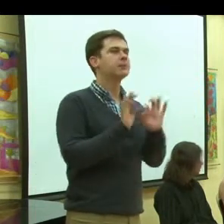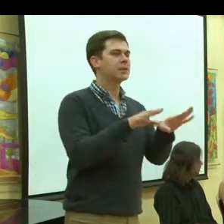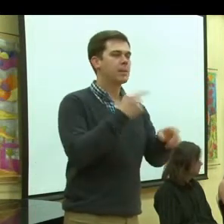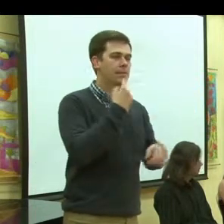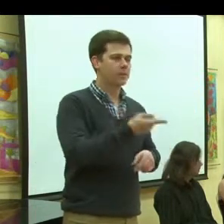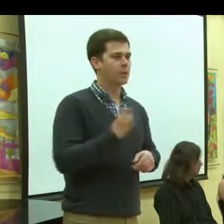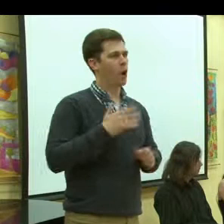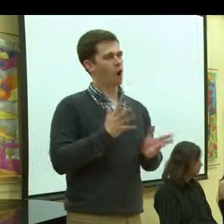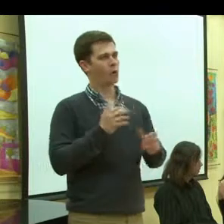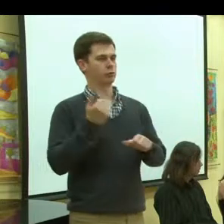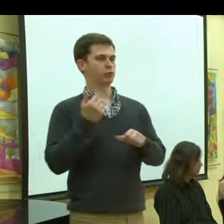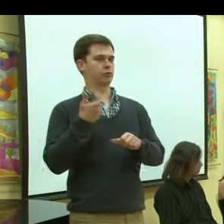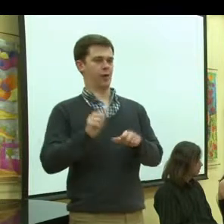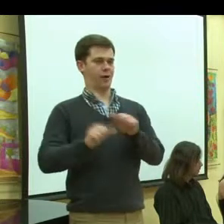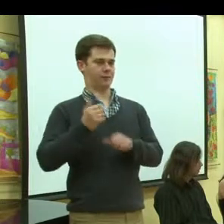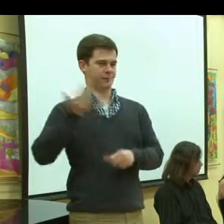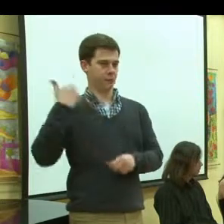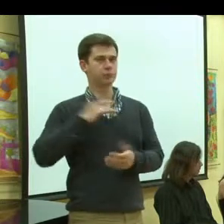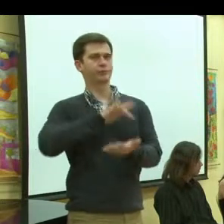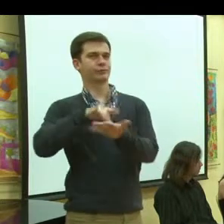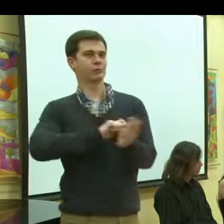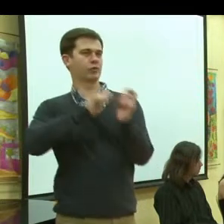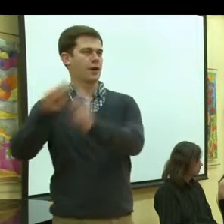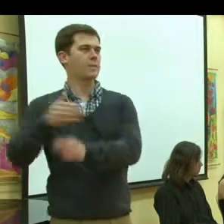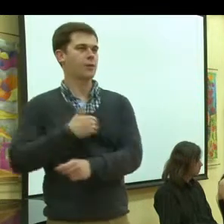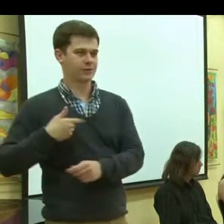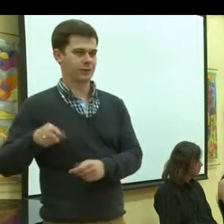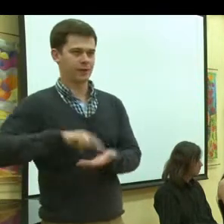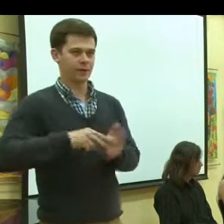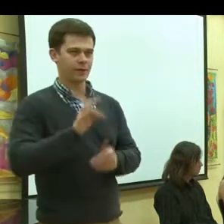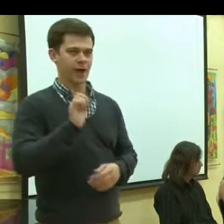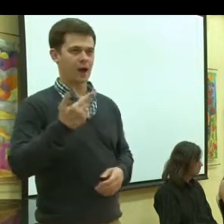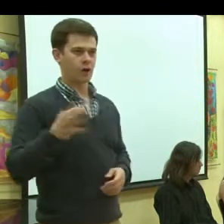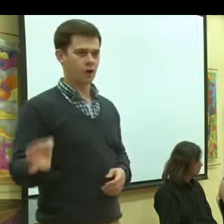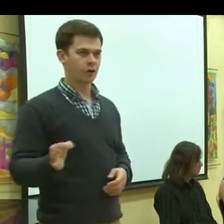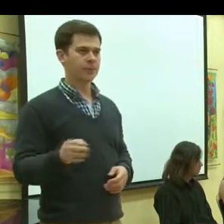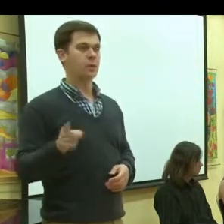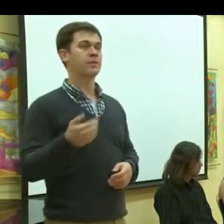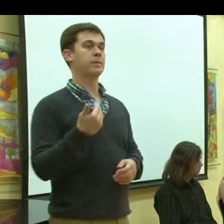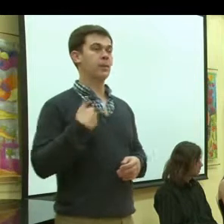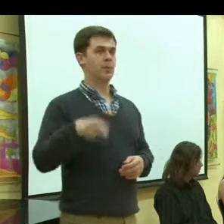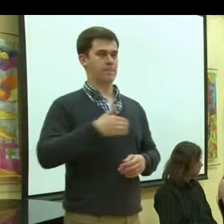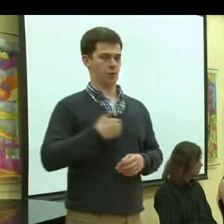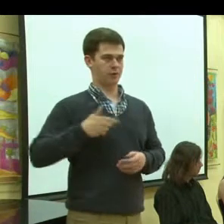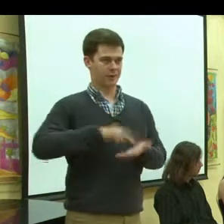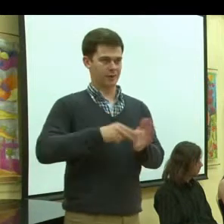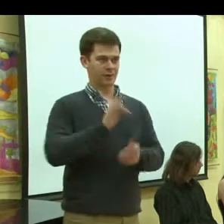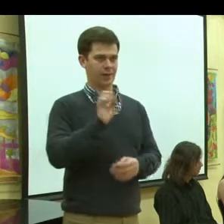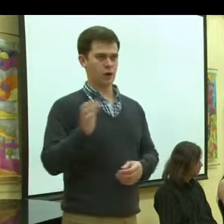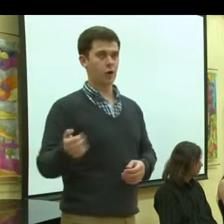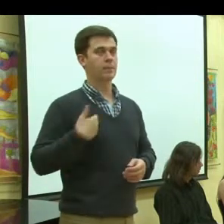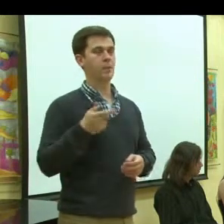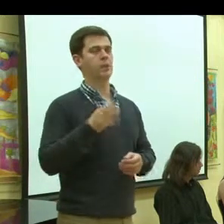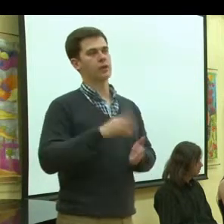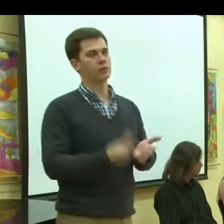dotarło ono około 100 lat temu do Polski. I wśród też osób związanych właśnie z tą naszą polską tradycją tanga był na